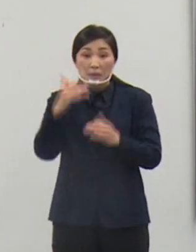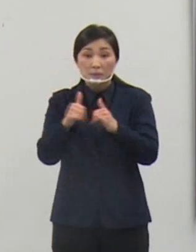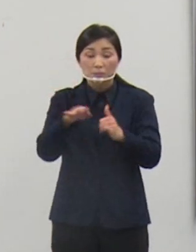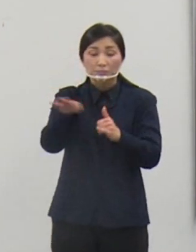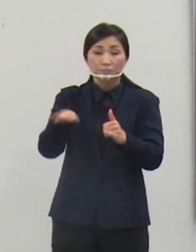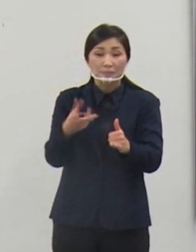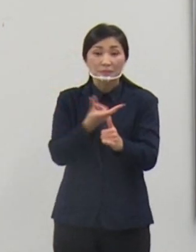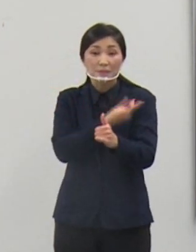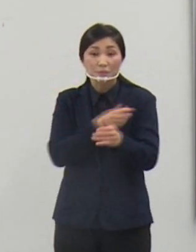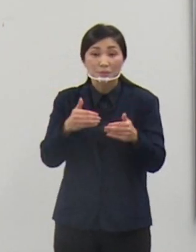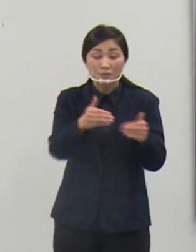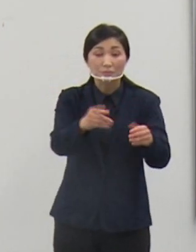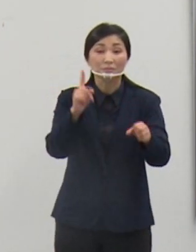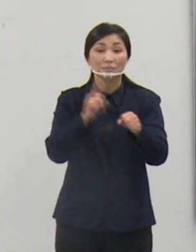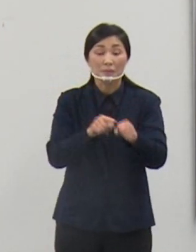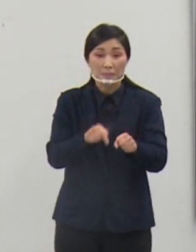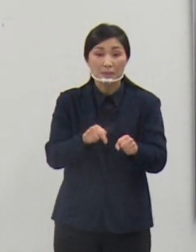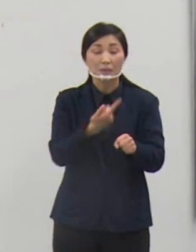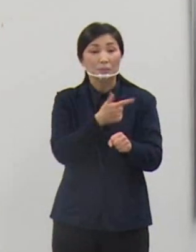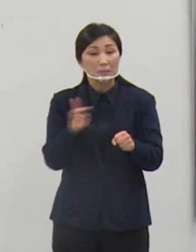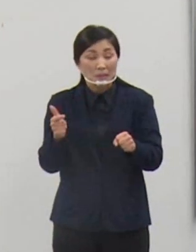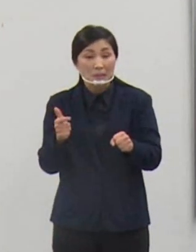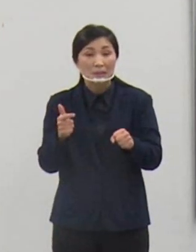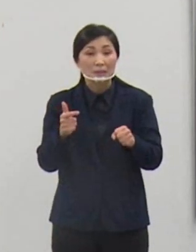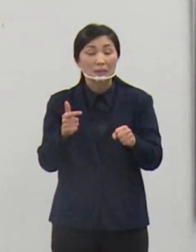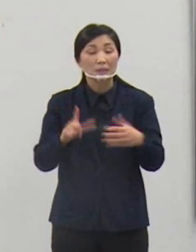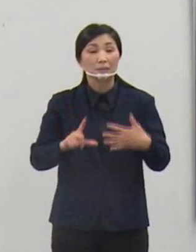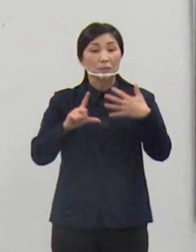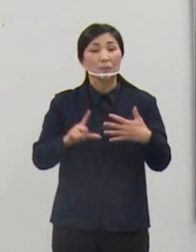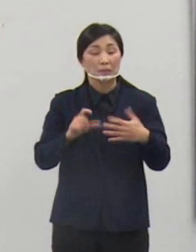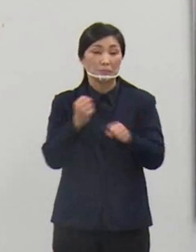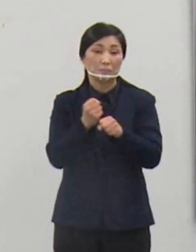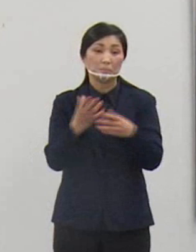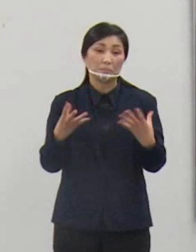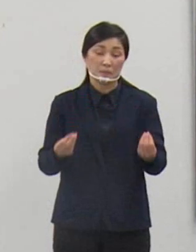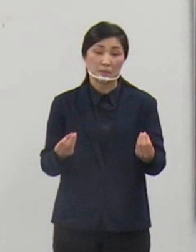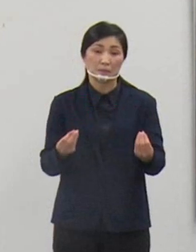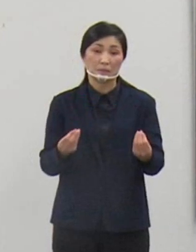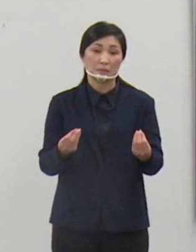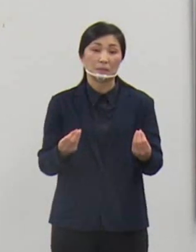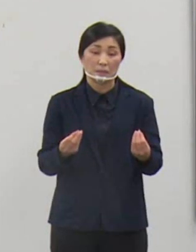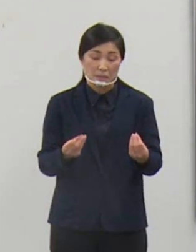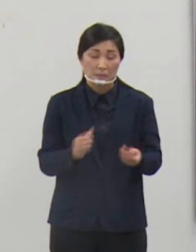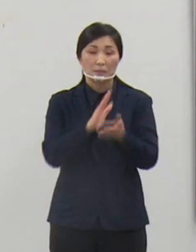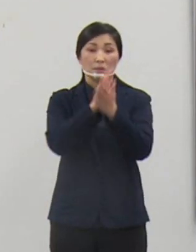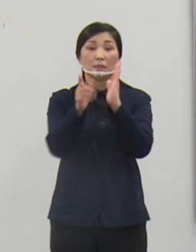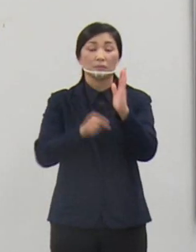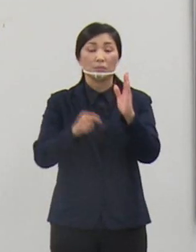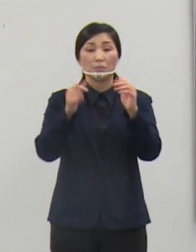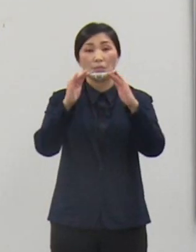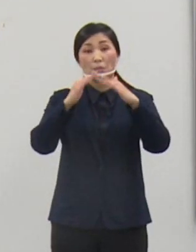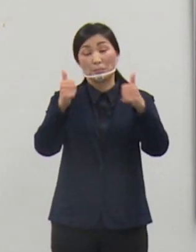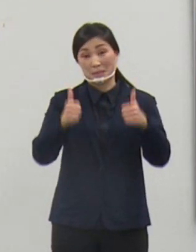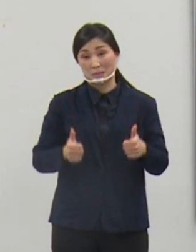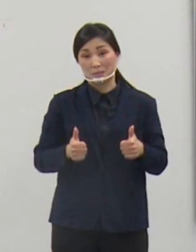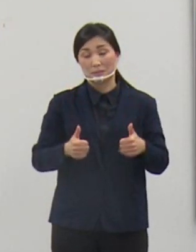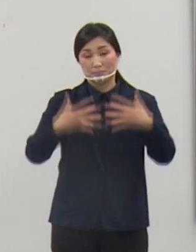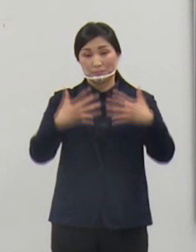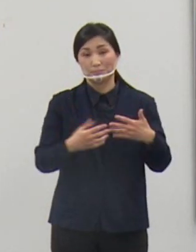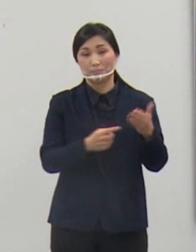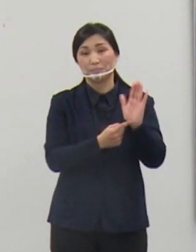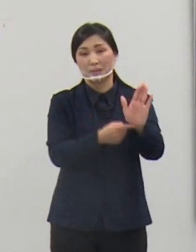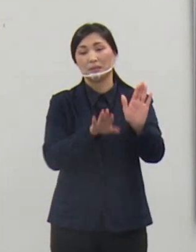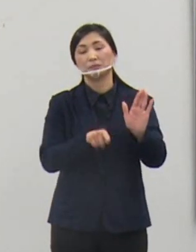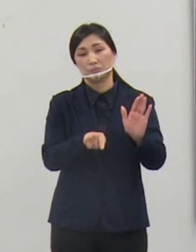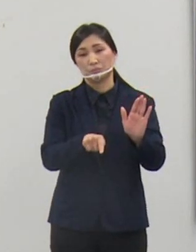ワクチン接種に関する質問をする形式の動画を作成し、県の SNS やホームページなどで発信しておりますので、ぜひ